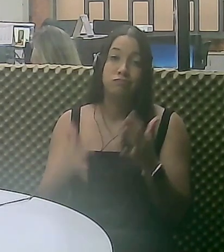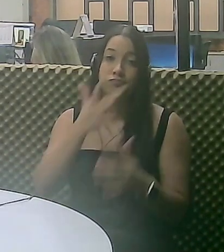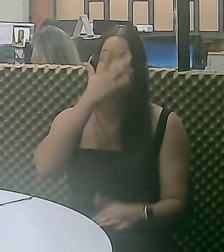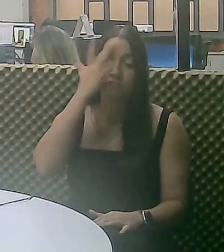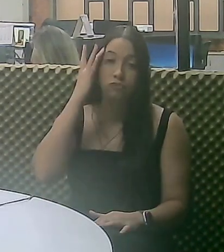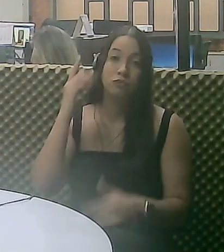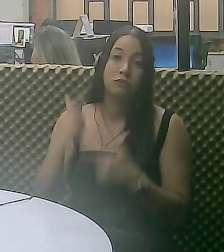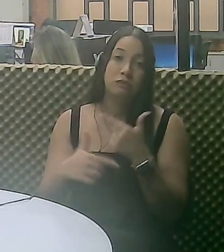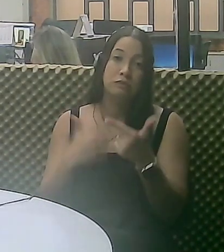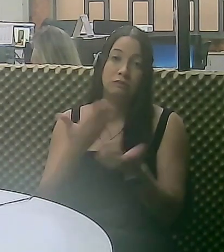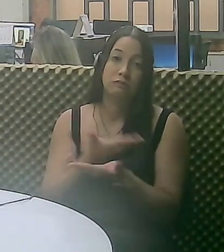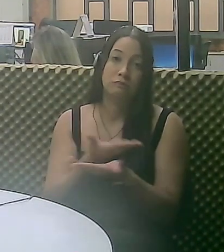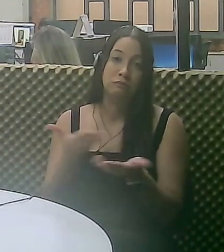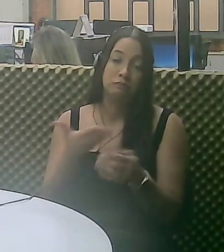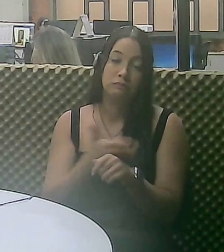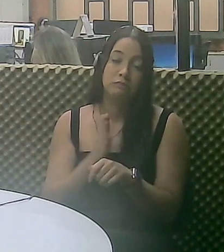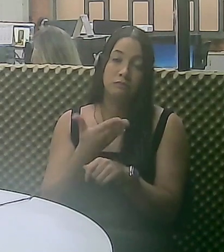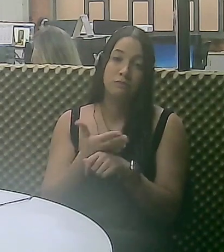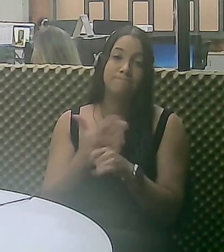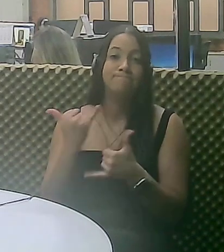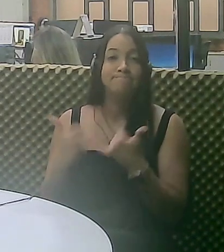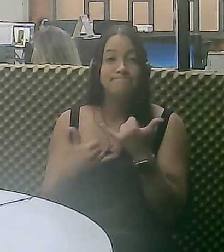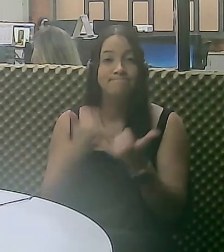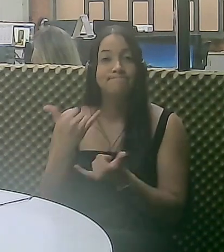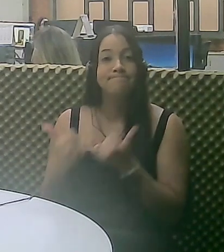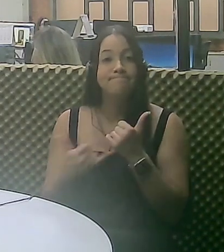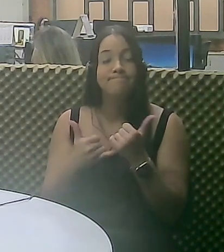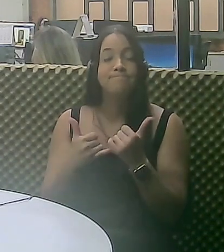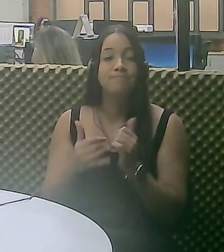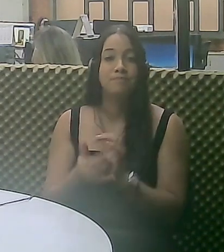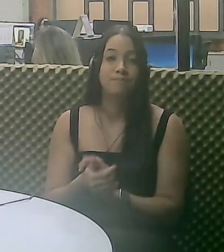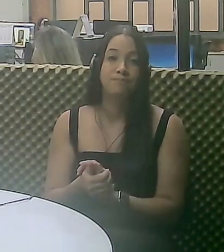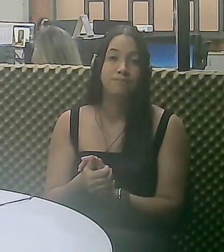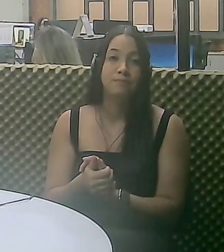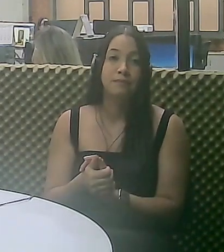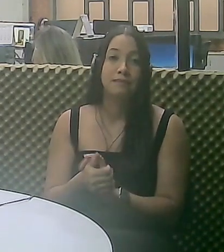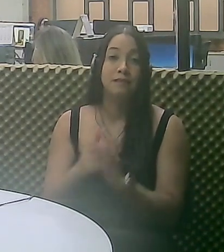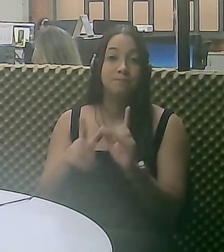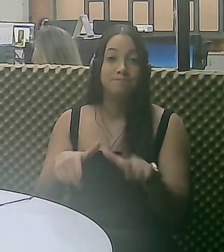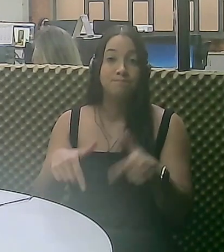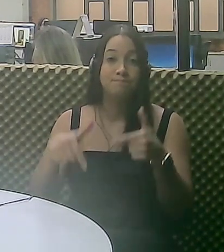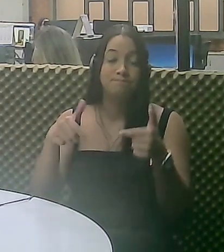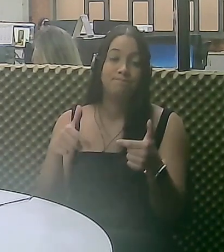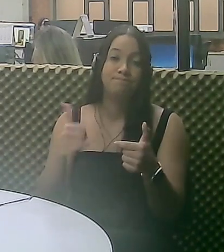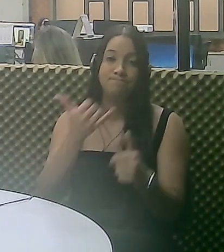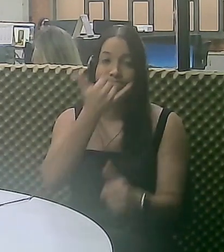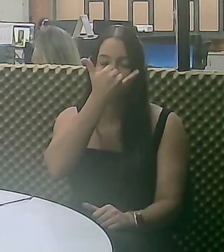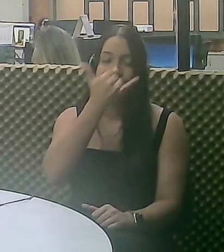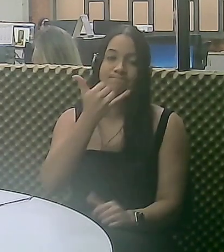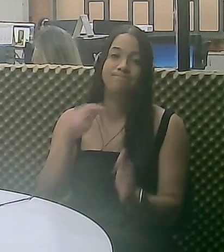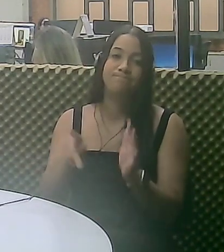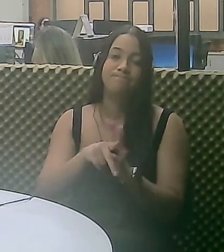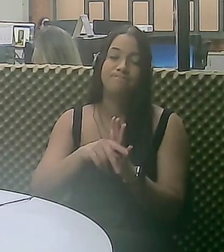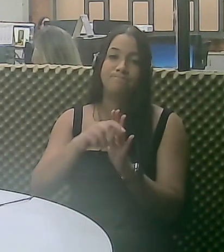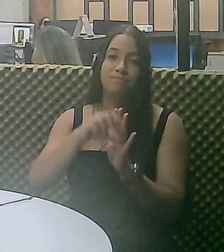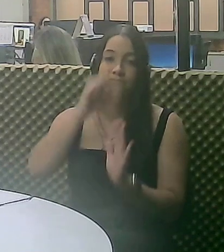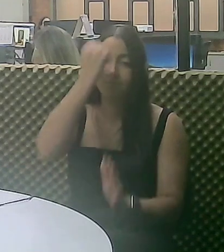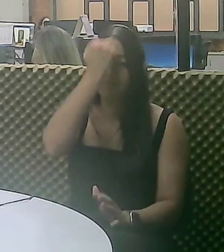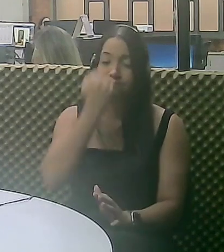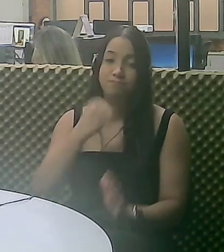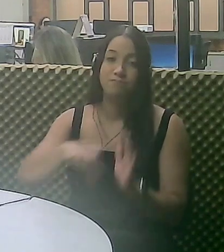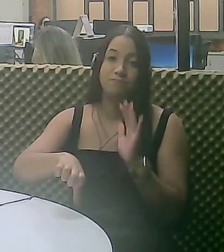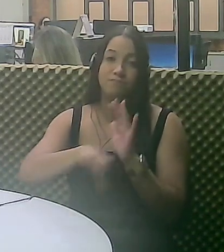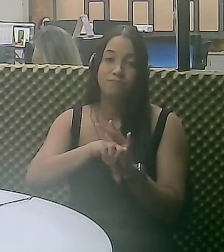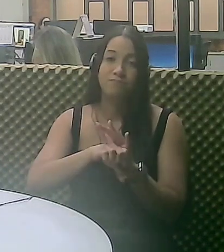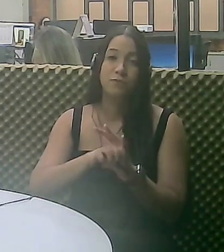pessoas a serviços e atividades de lazer e entretenimento. As ações cometidas por criminosos já afetaram o funcionamento